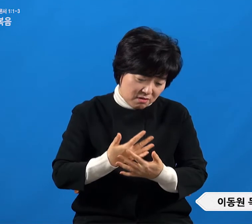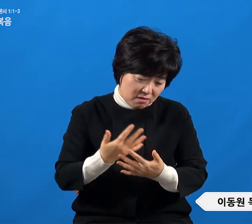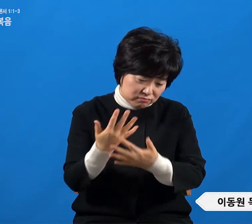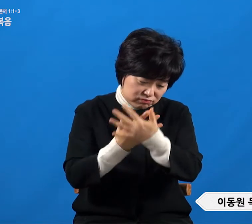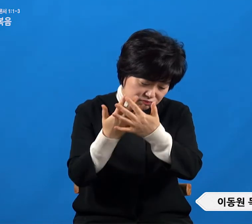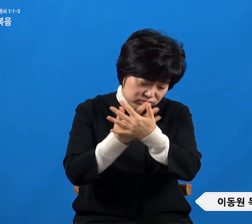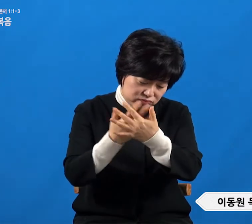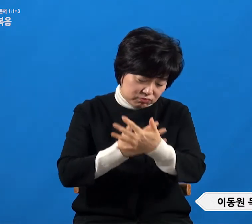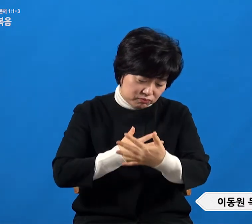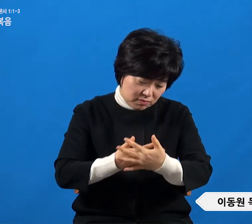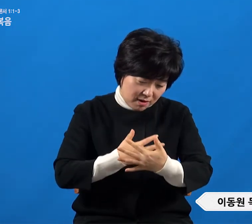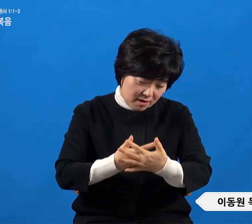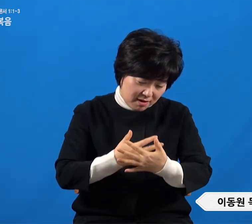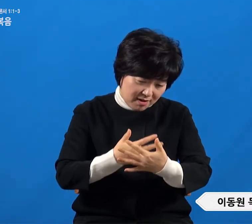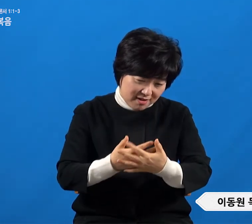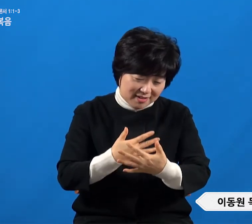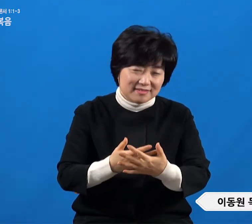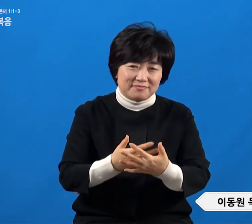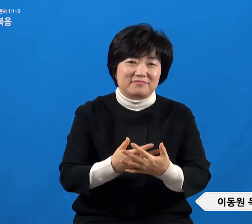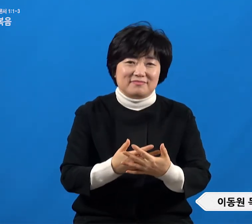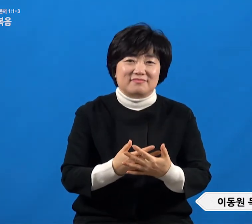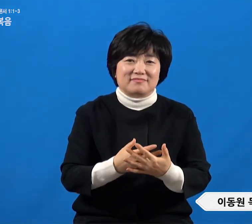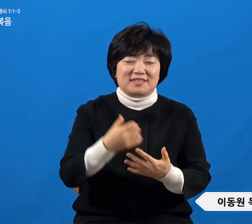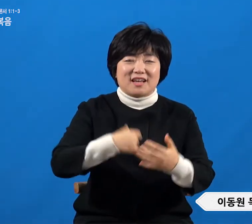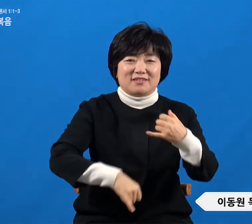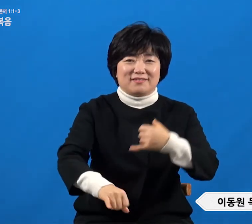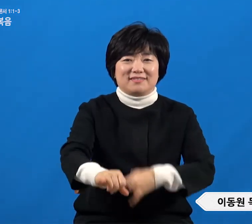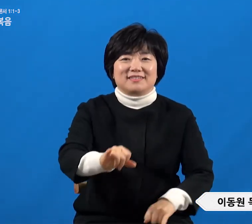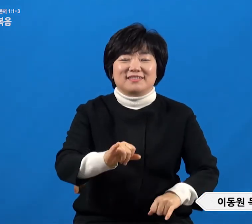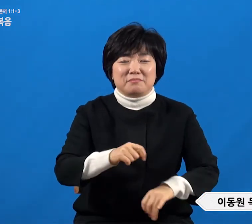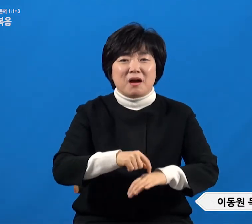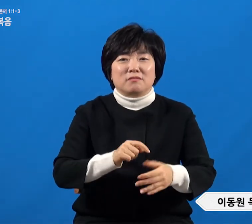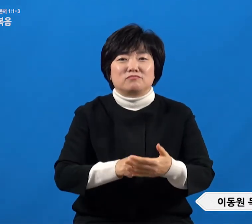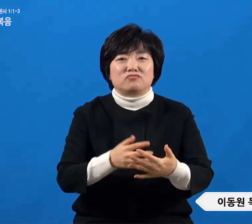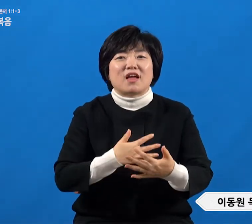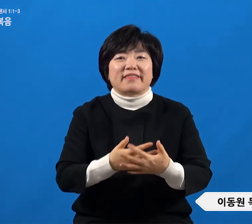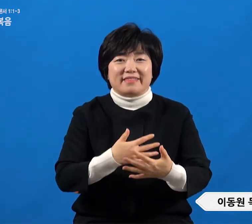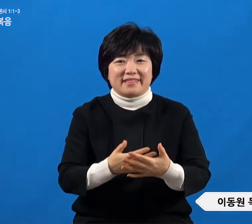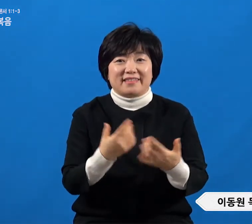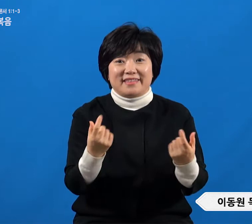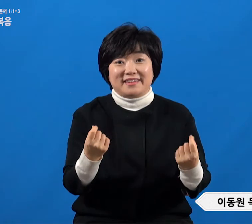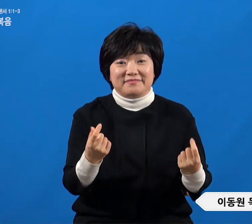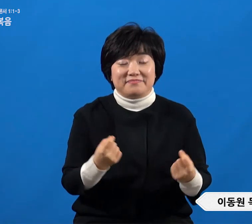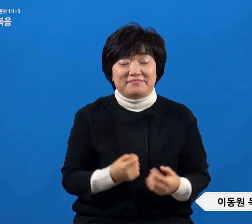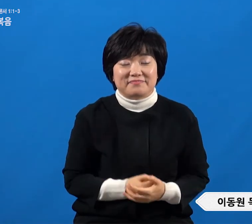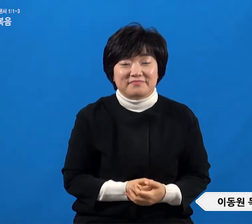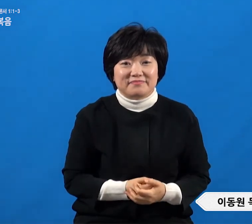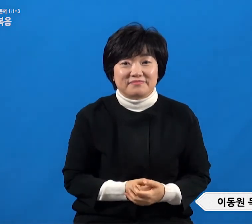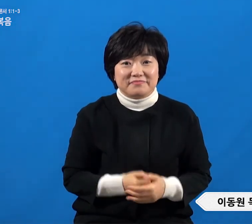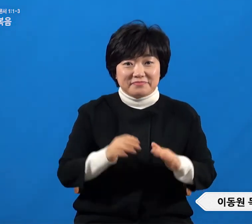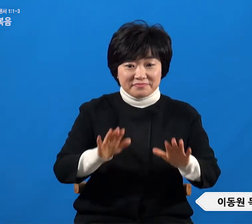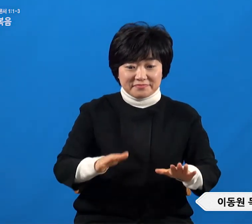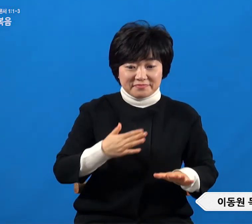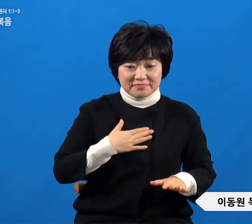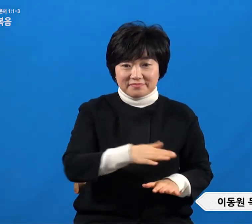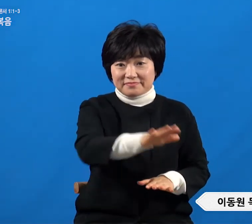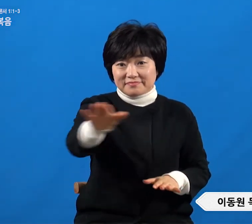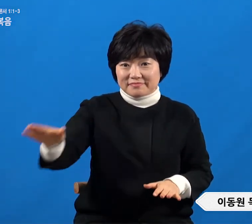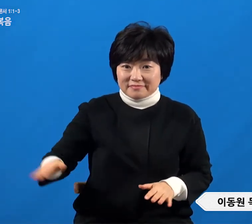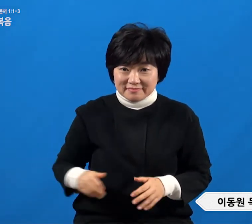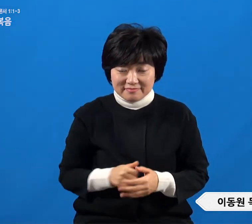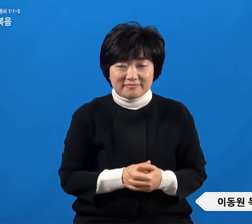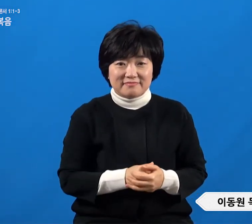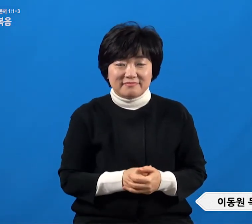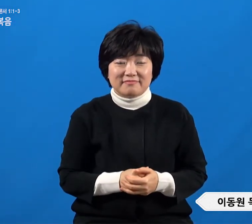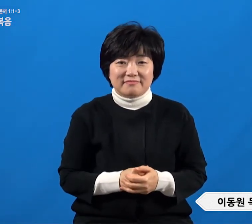다음 시대의 불확실한 자아상을 읽는 것 같은 마음이 있었습니다. 오늘 저와 여러분이 살고 있는 이